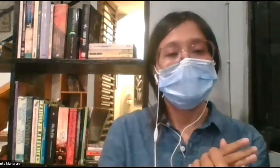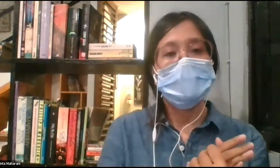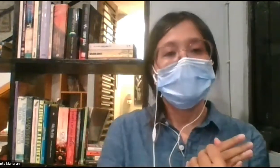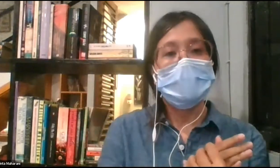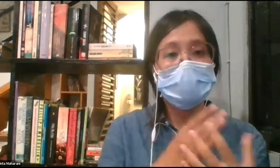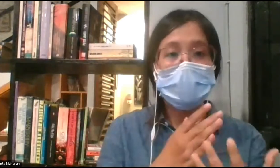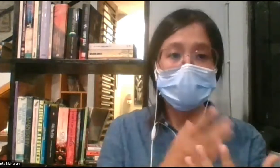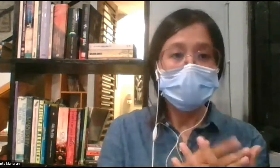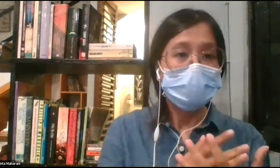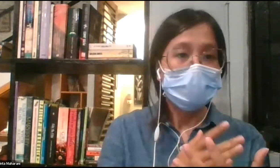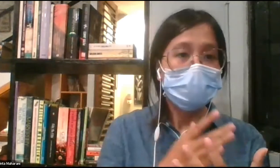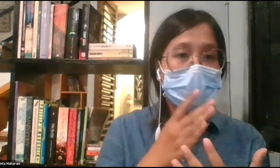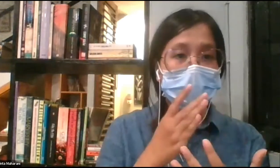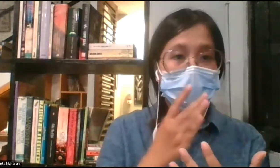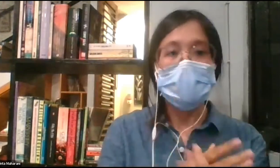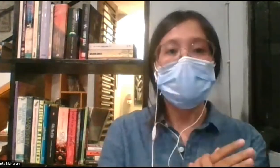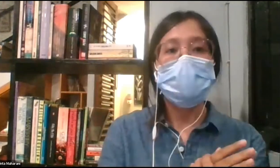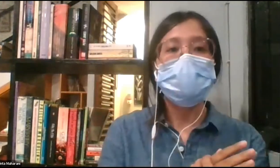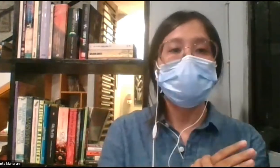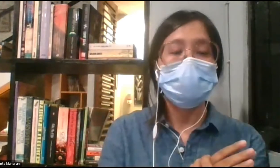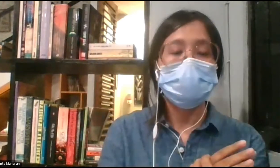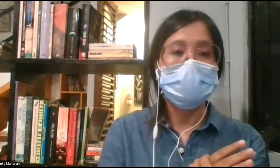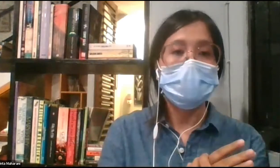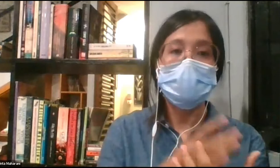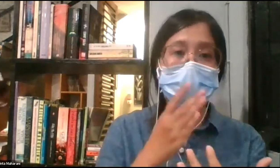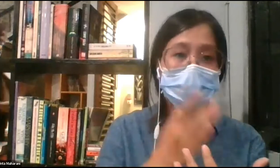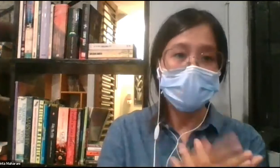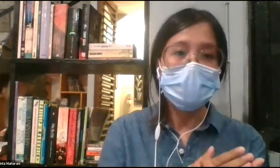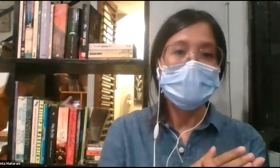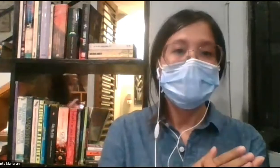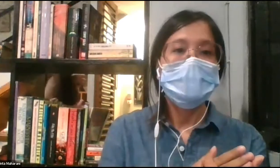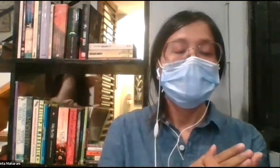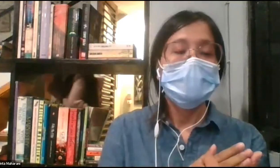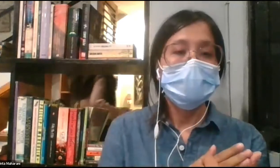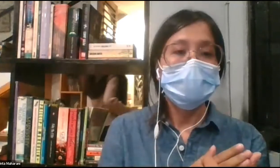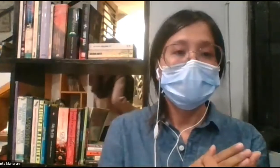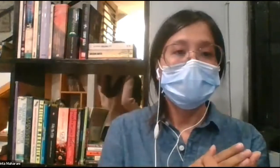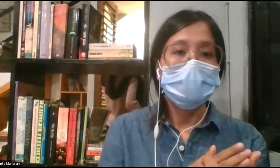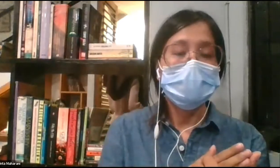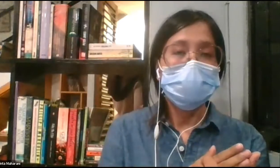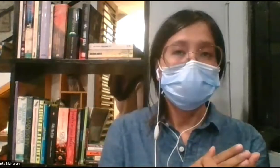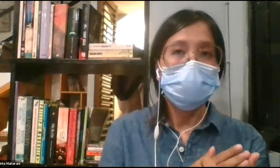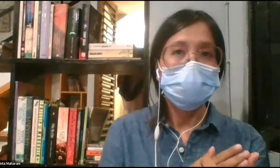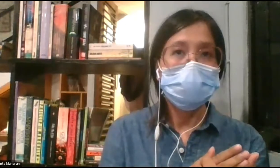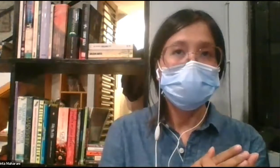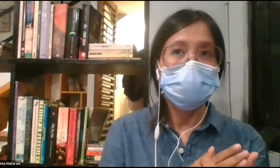mewajibkan kantor-kantor pemerintahan, kantor-kantor publik itu